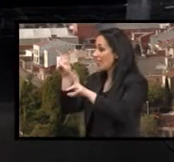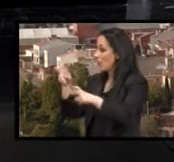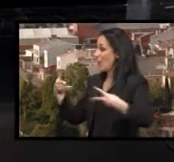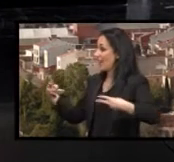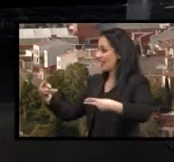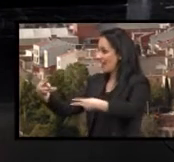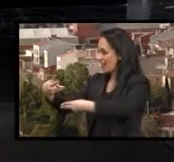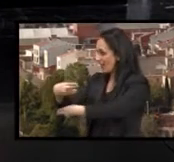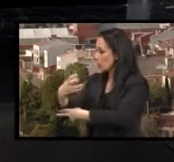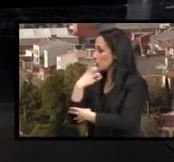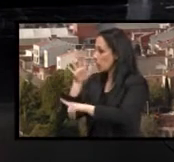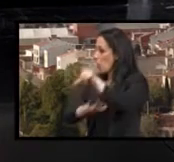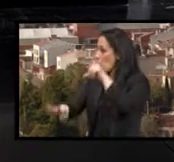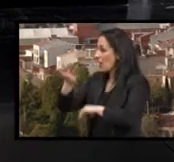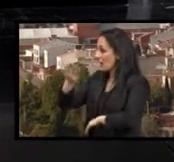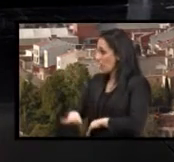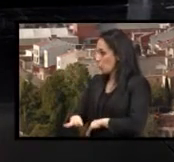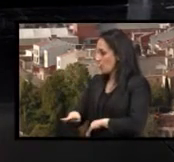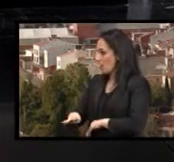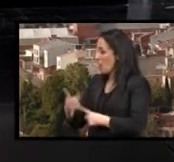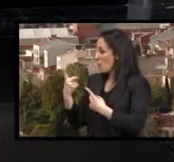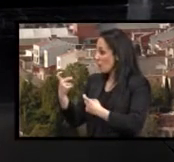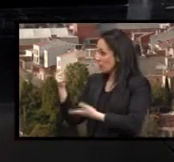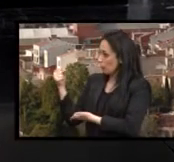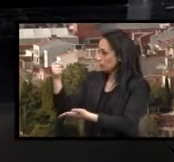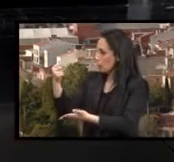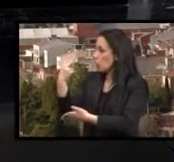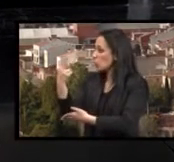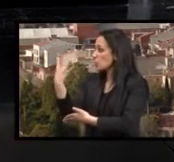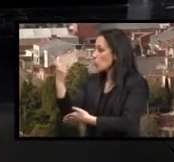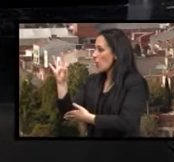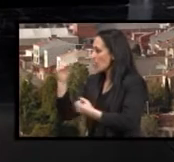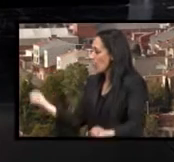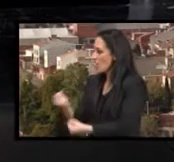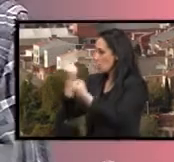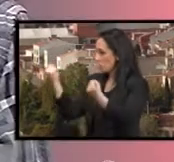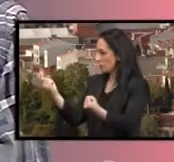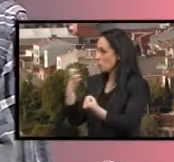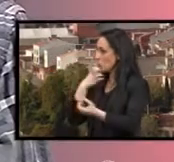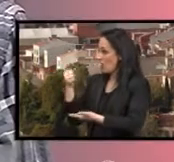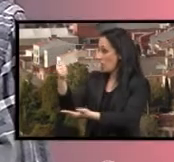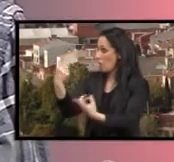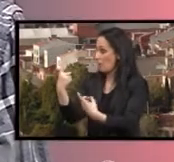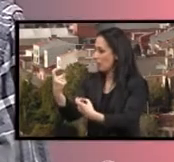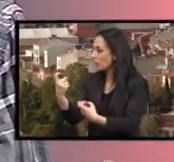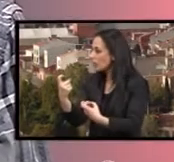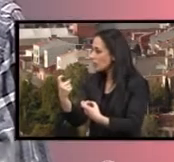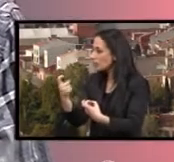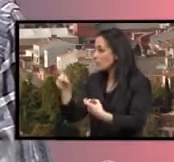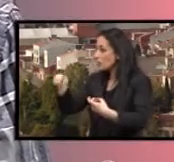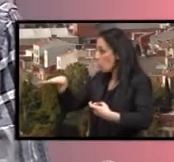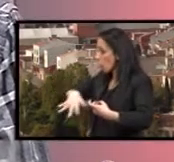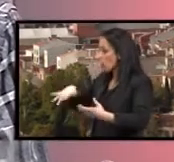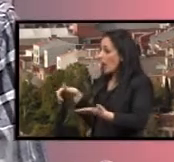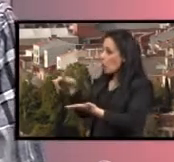Catalunya s'ha deixat de pagar 240 milions, i jo suposo que hi ha estacions d'AVE, ferrocarrils, i algun aeroport que valen molt més que tot